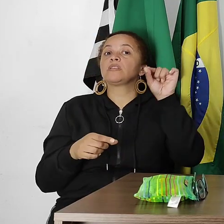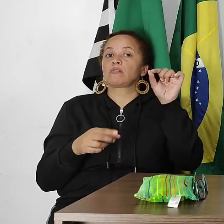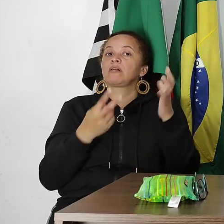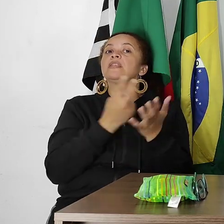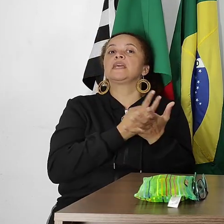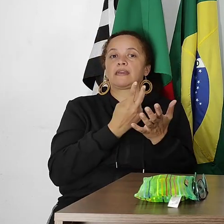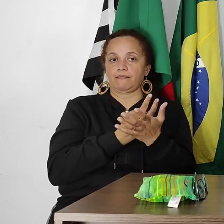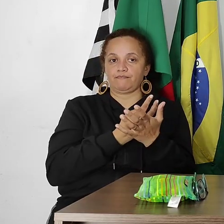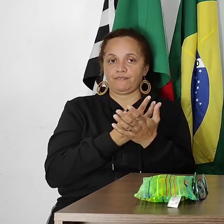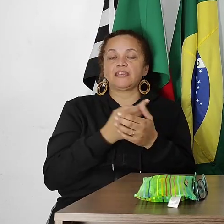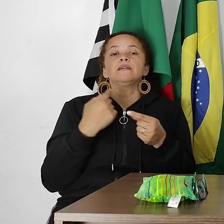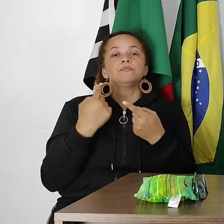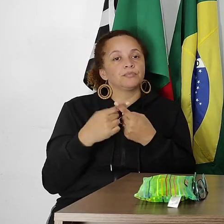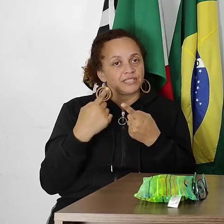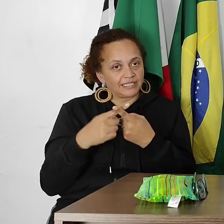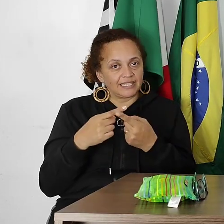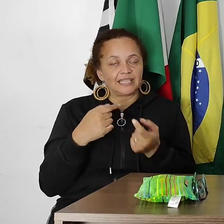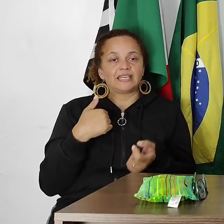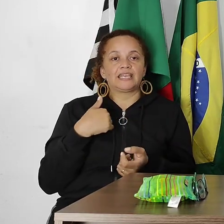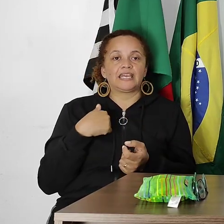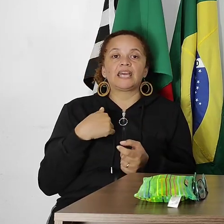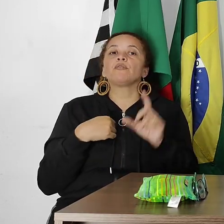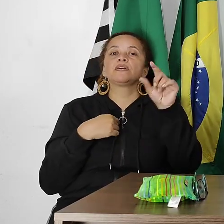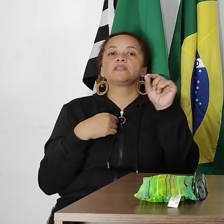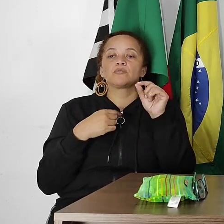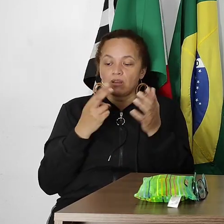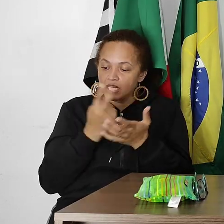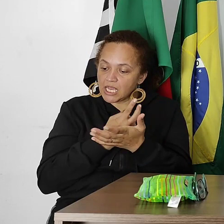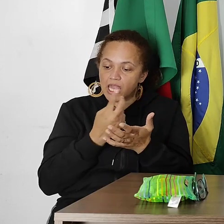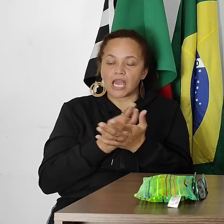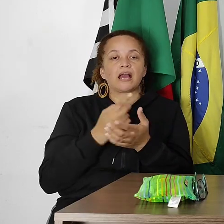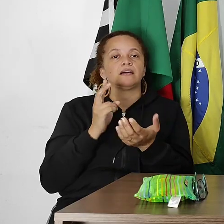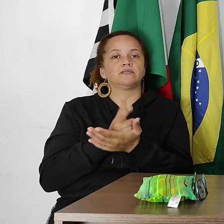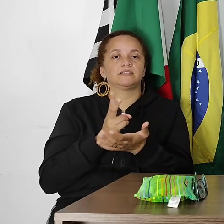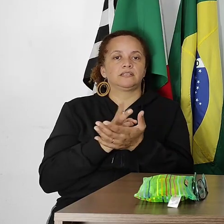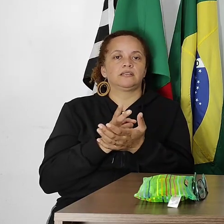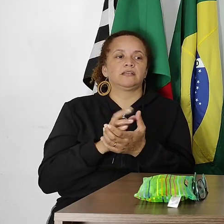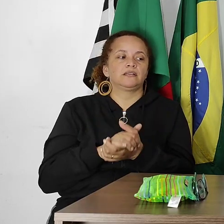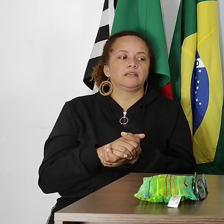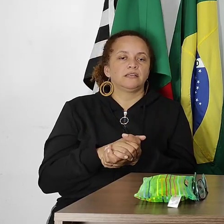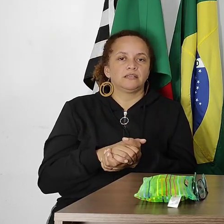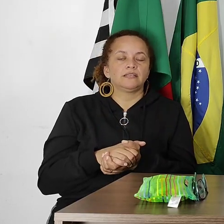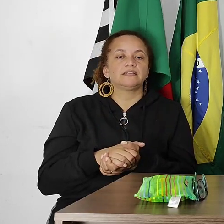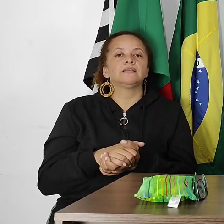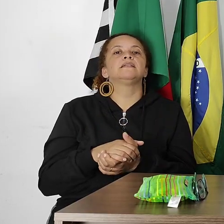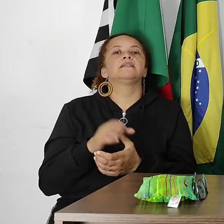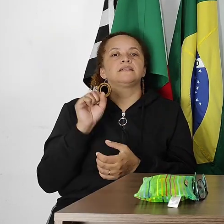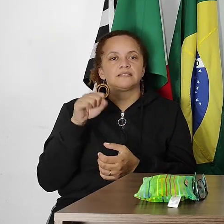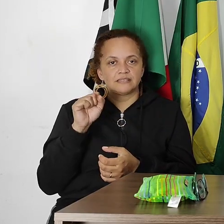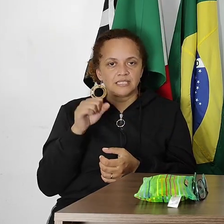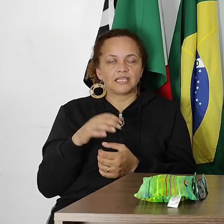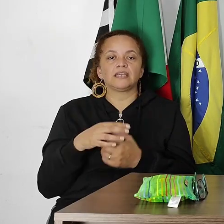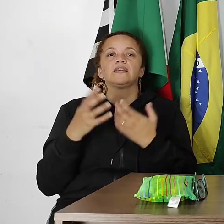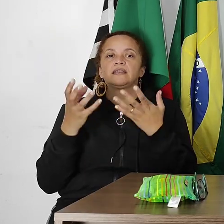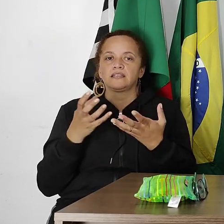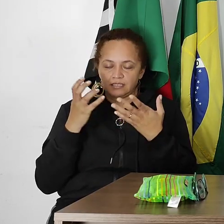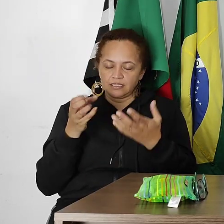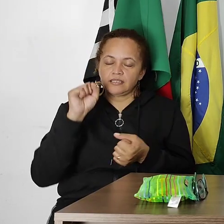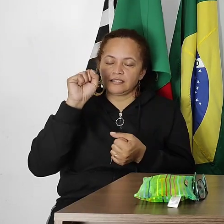eu fui obstinada todo esse tempo a ficar com o Dionísio do lado dele. Sim, fui falha